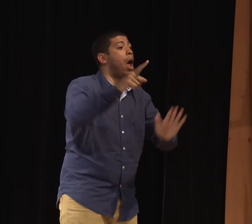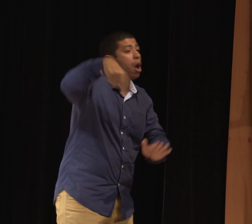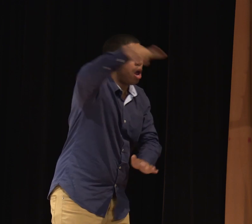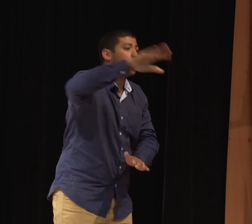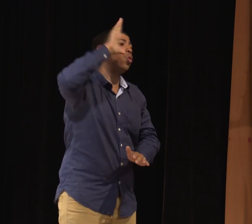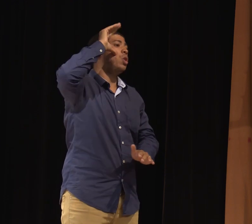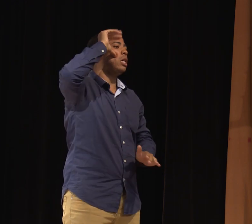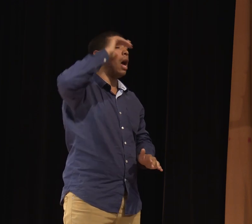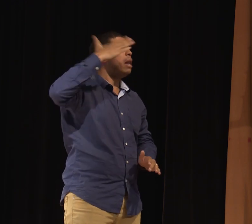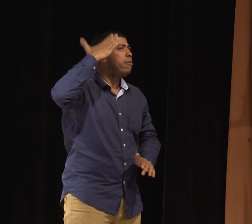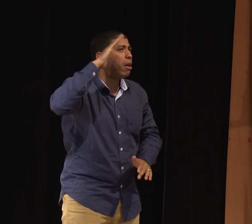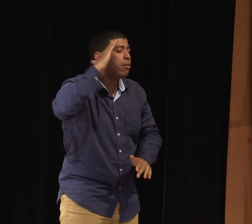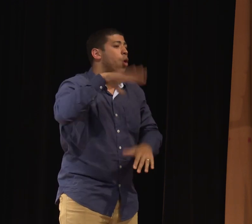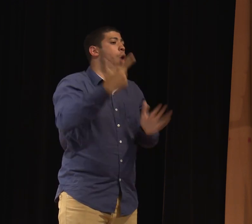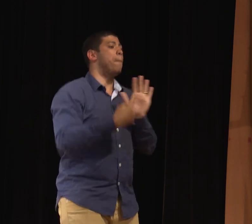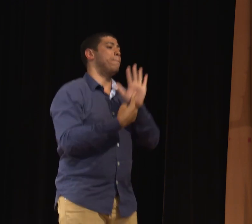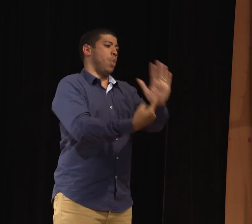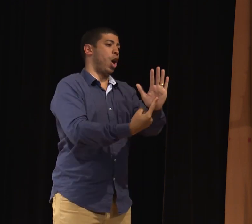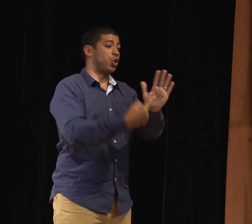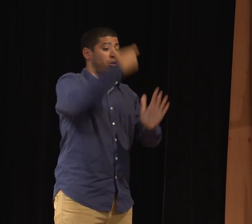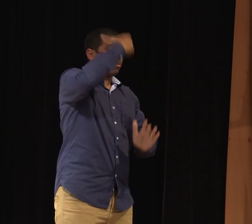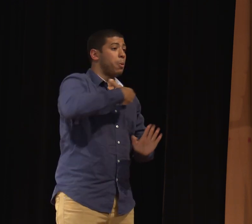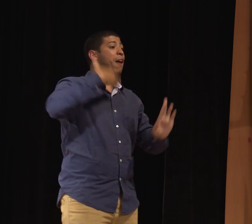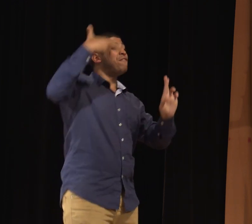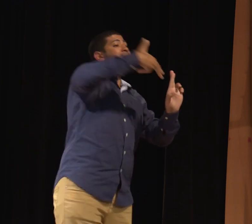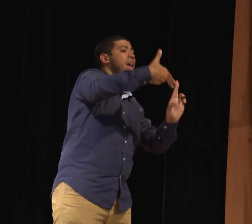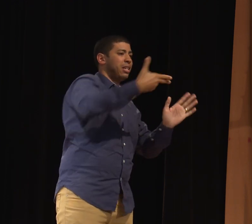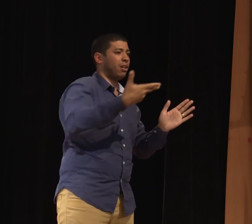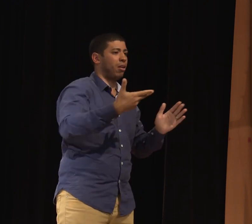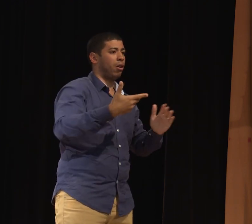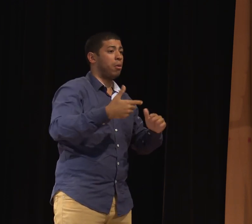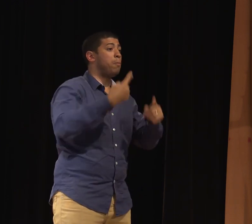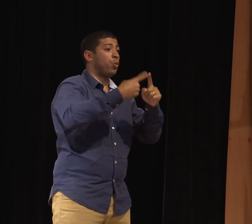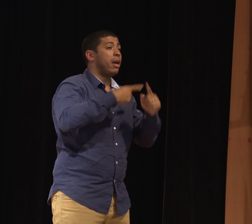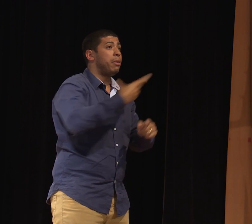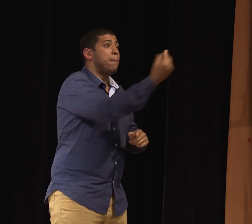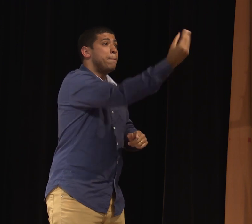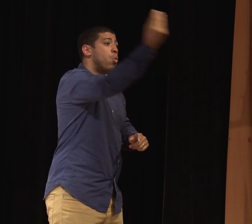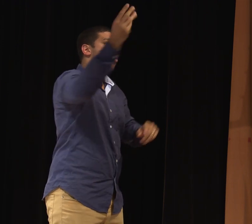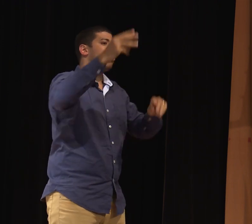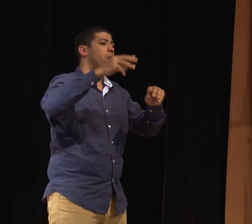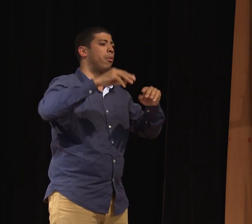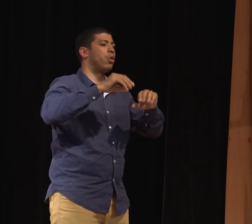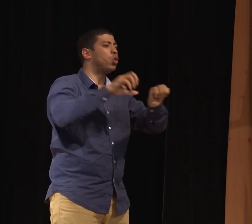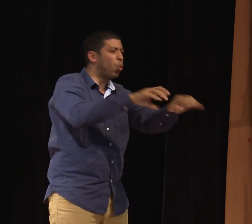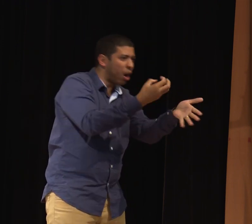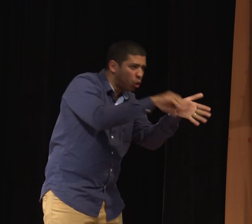errado? Certo? Não. As pessoas é que têm uma curiosidade de conhecer essa coisa toda, assim, né, da realidade.